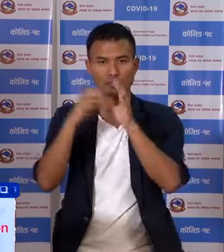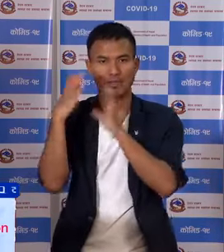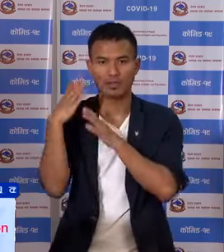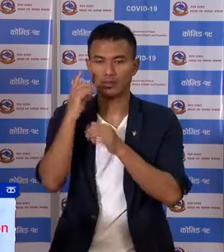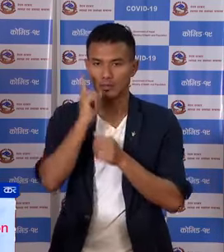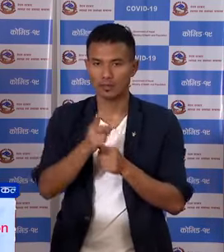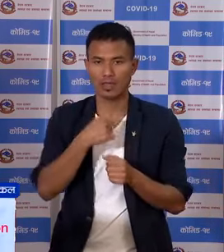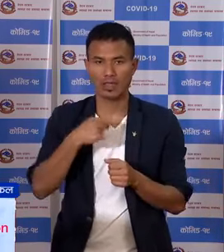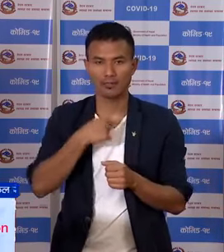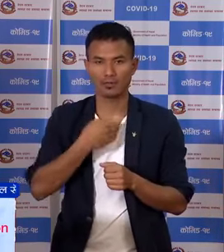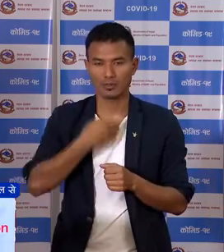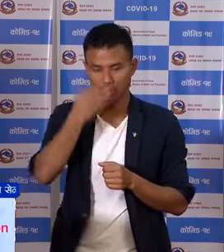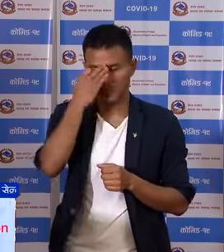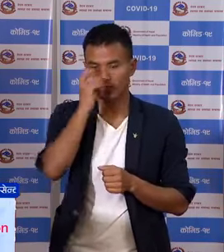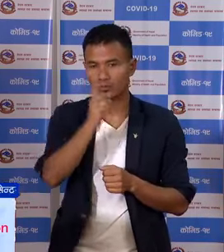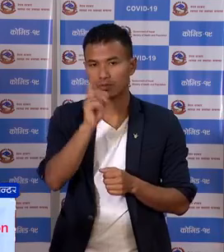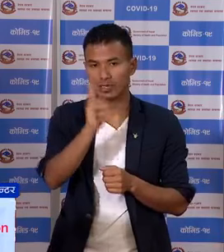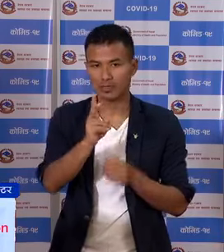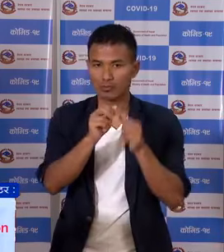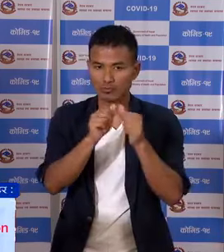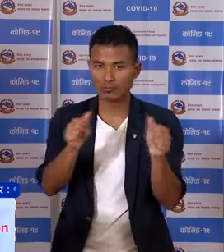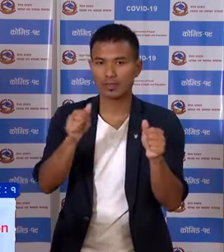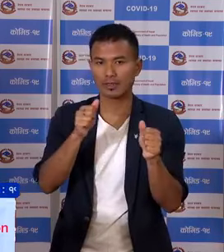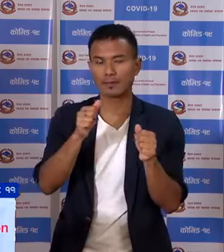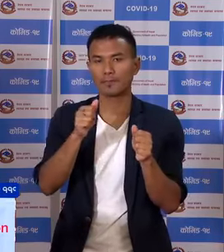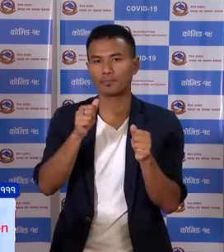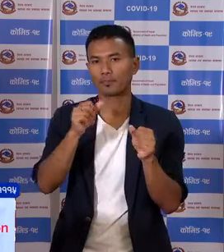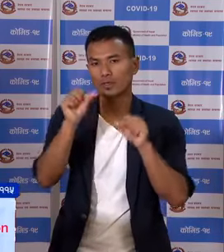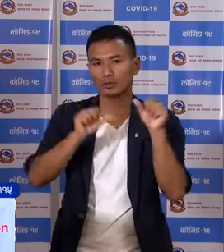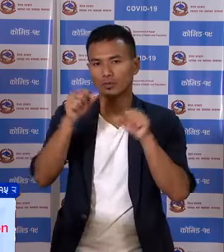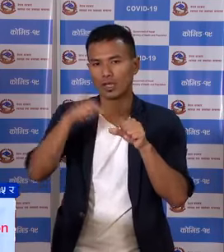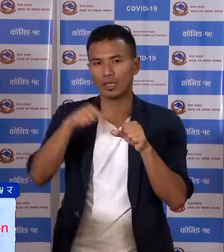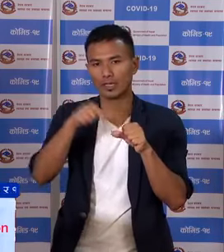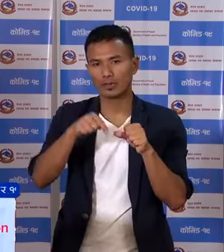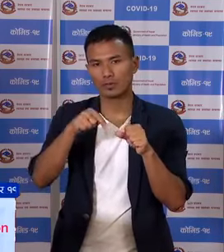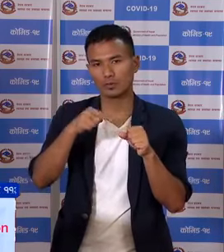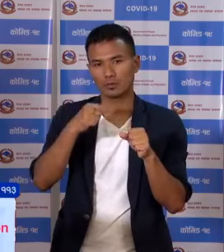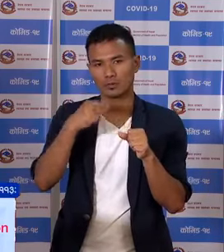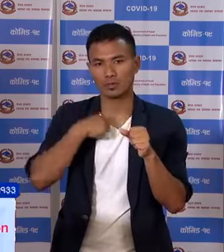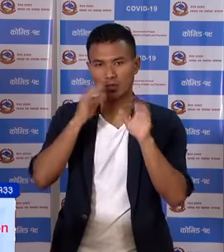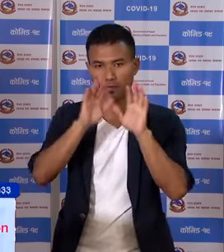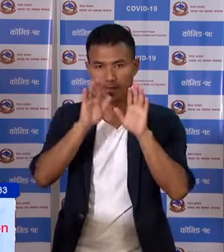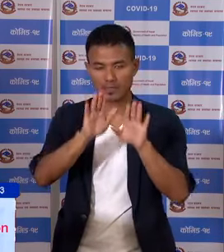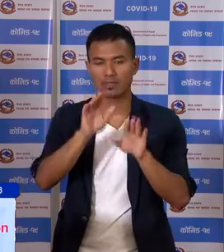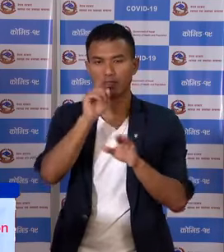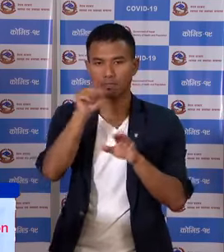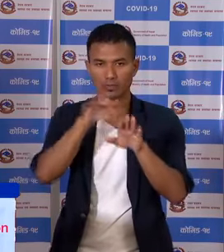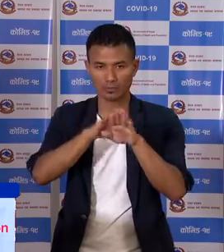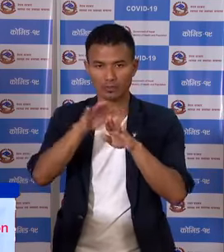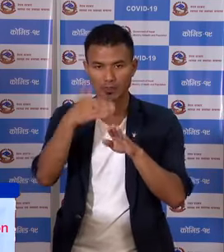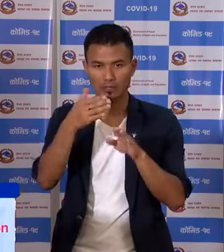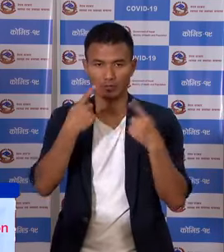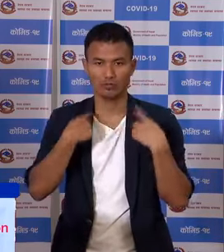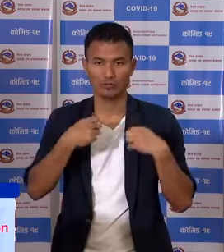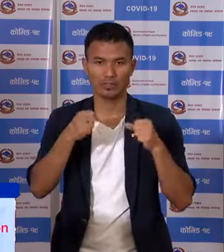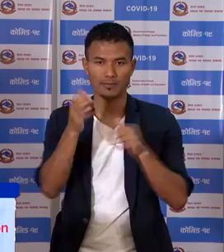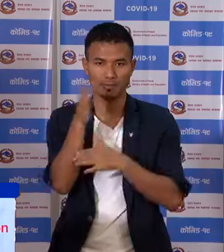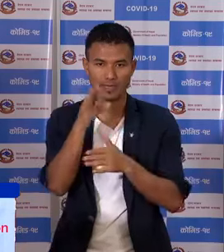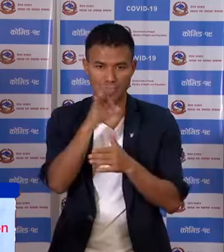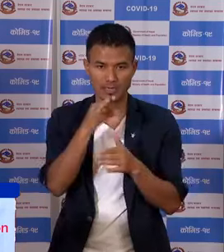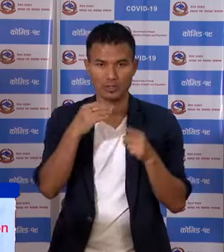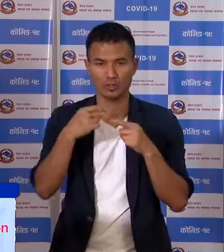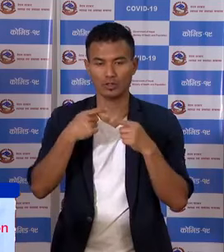दायतो हो, हामरो धर्म येसे अनुरूप जुन कीशिम को अईलेको मा धन्यबाद दीन चाहान छू, स्वास्थ मंतरा ले